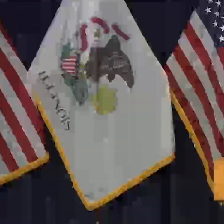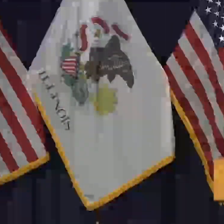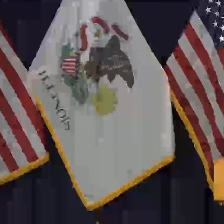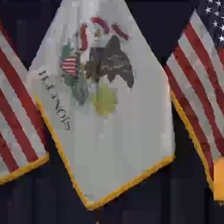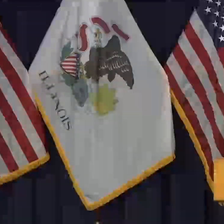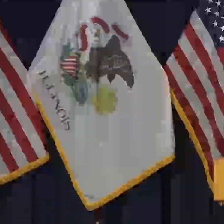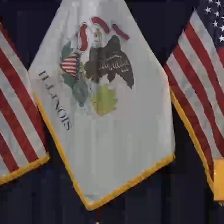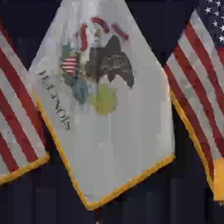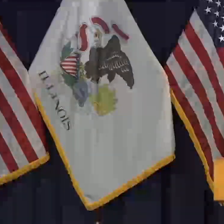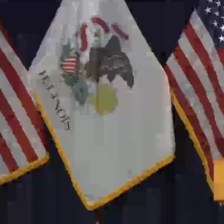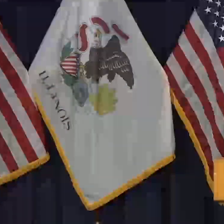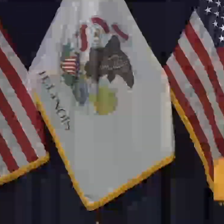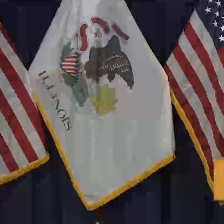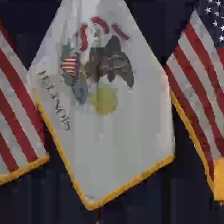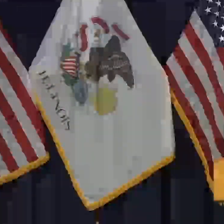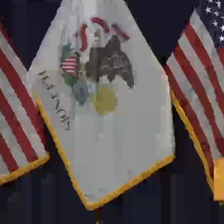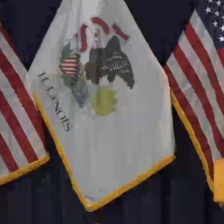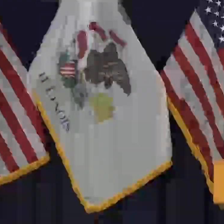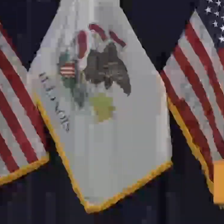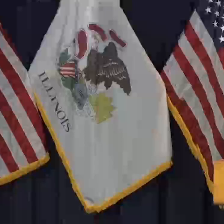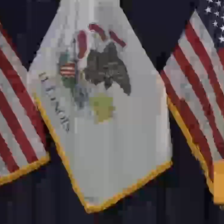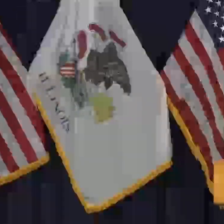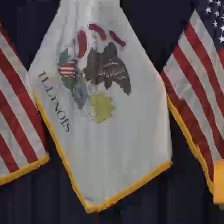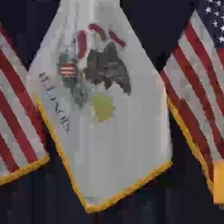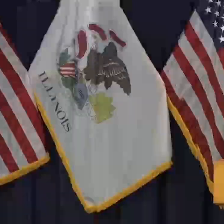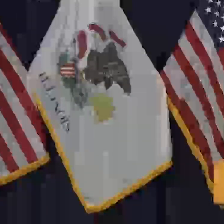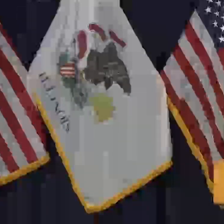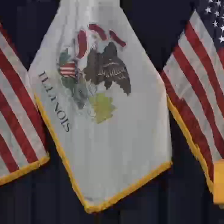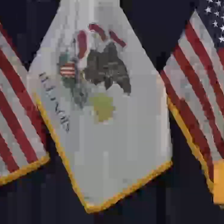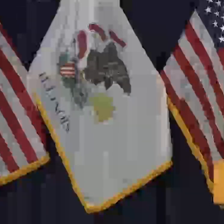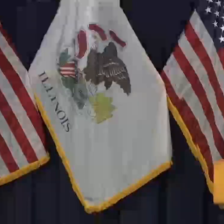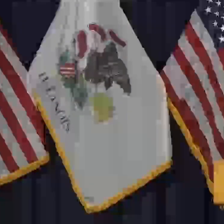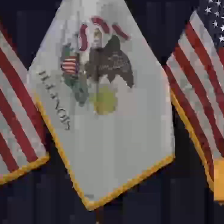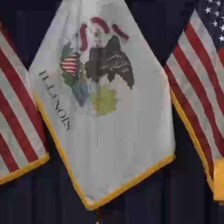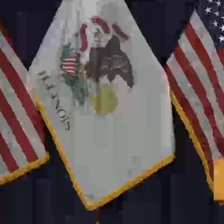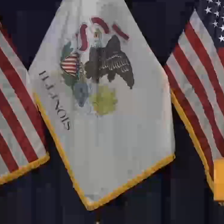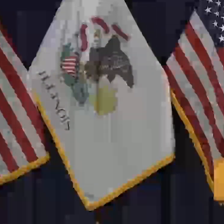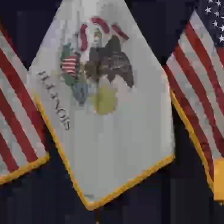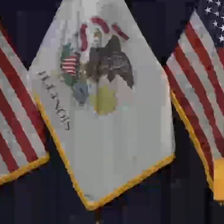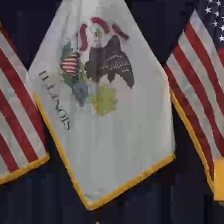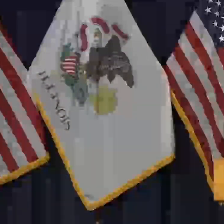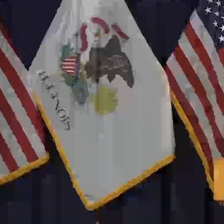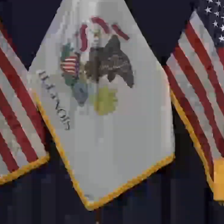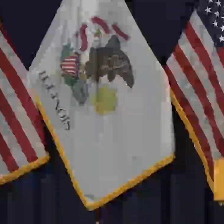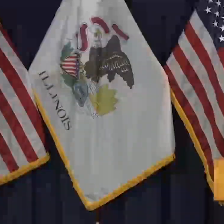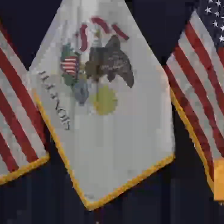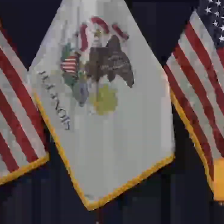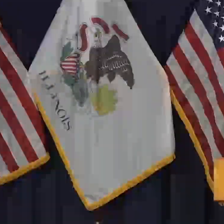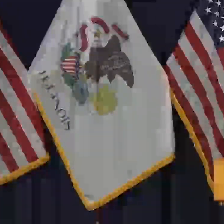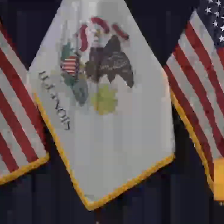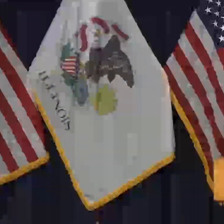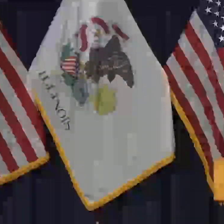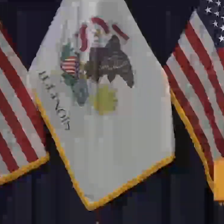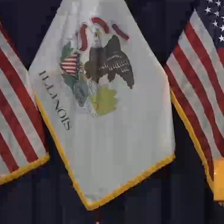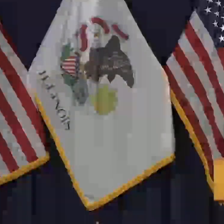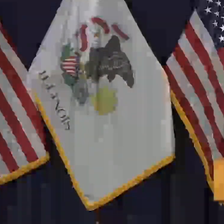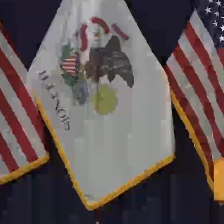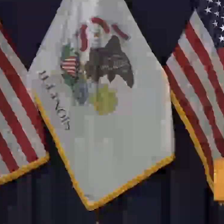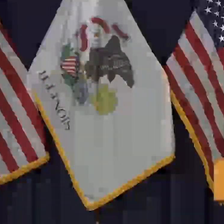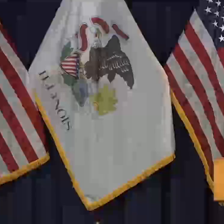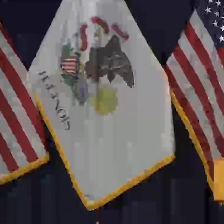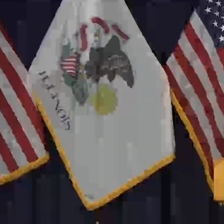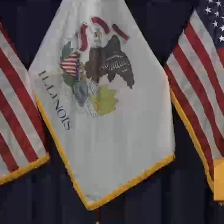ha revisado las pólizas y la capacidad de pruebas para garantizar servicios en las comunidades de